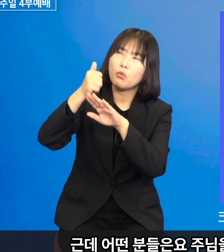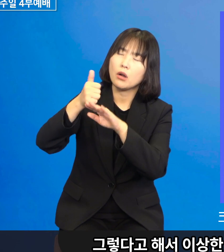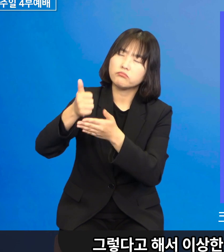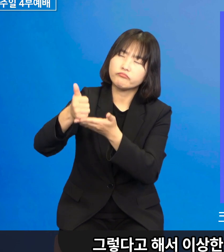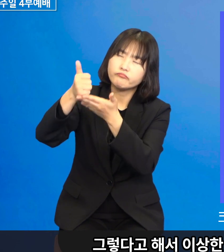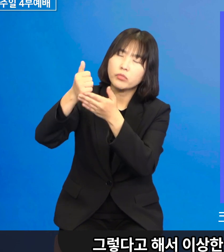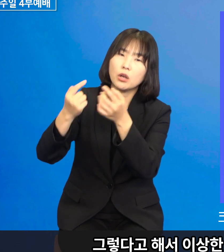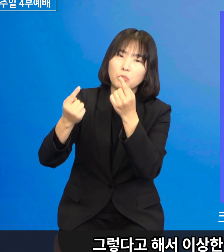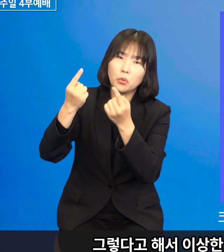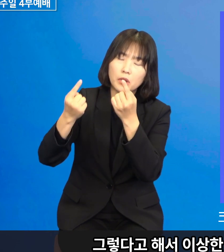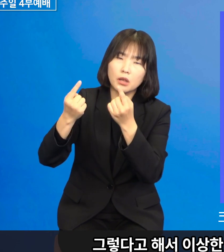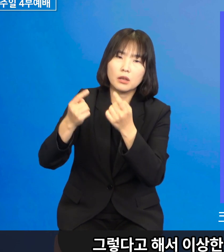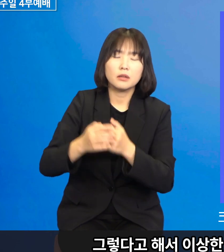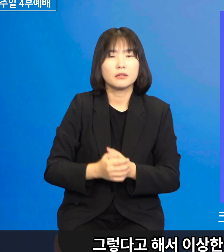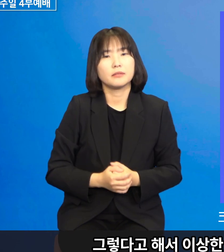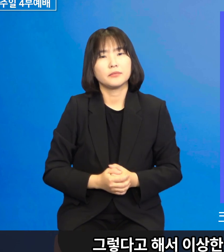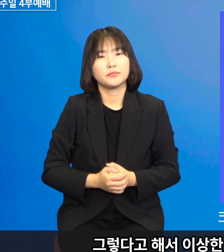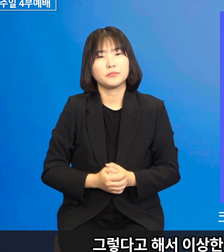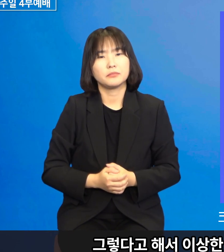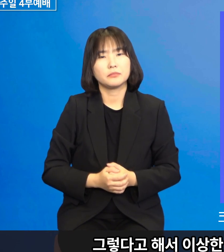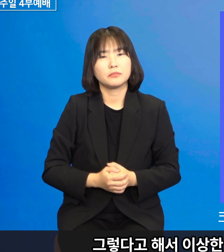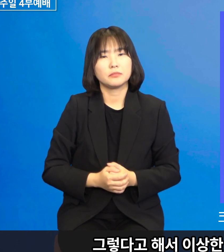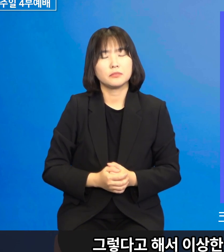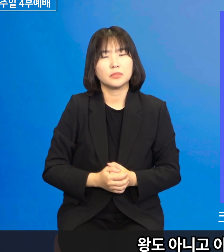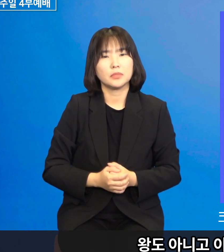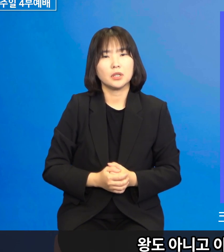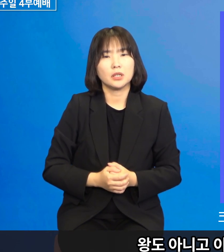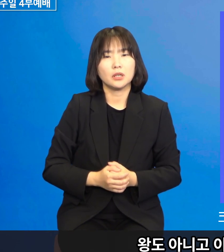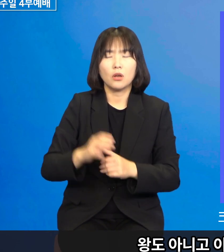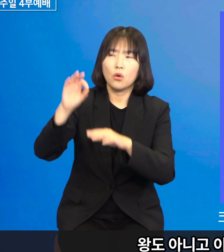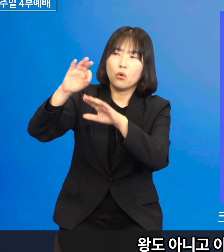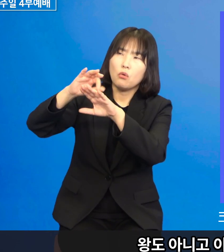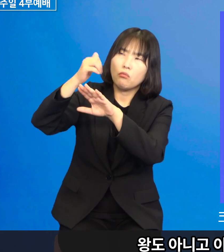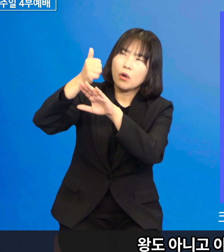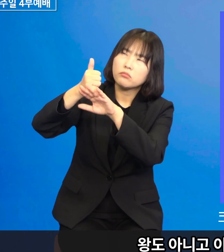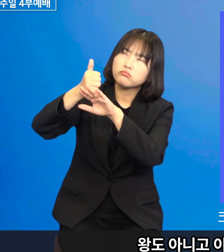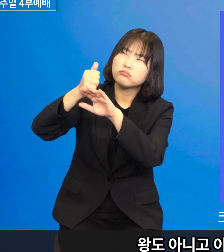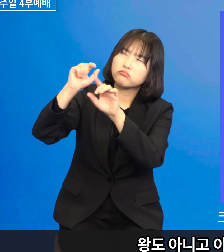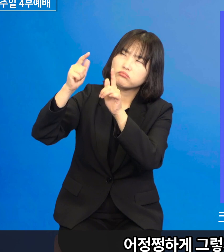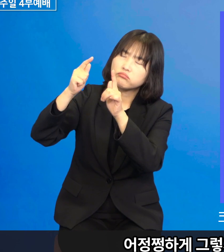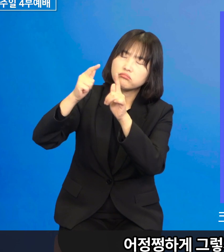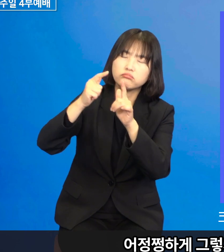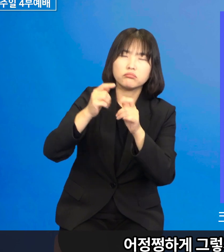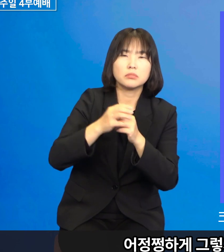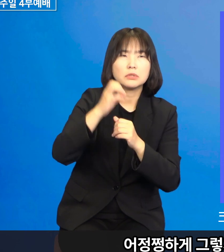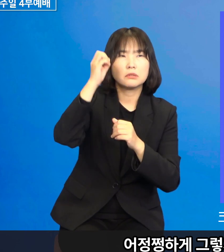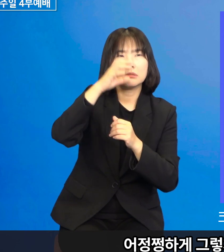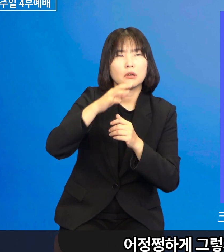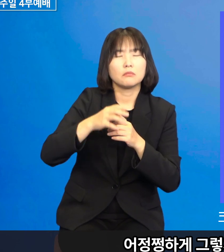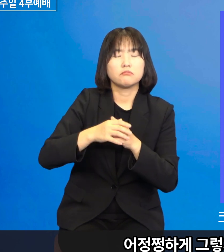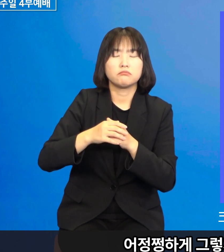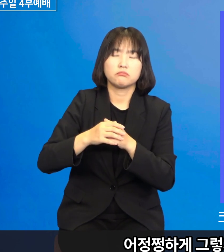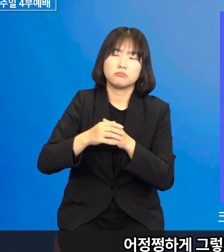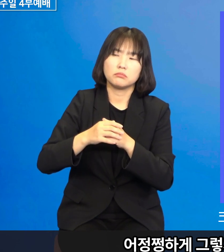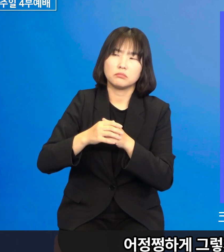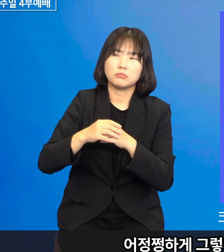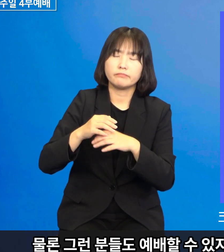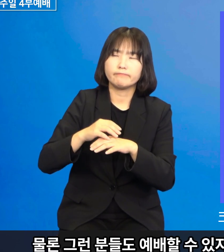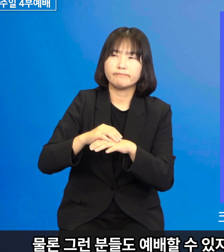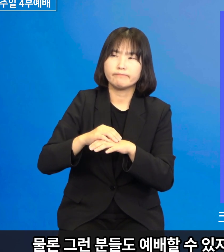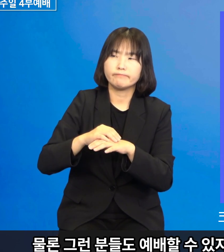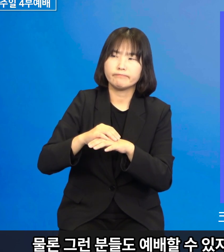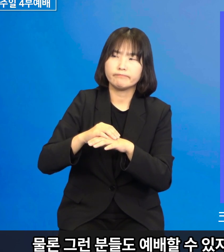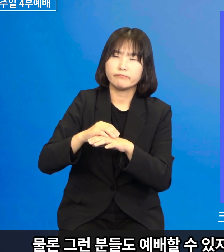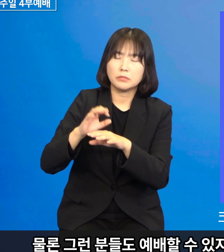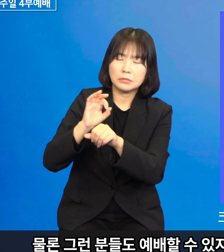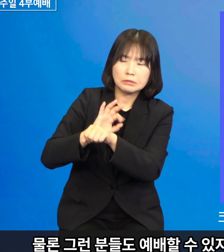모시기보다는 그렇다고 해서 이상한 분을 여기는 것이 아니라 왕도 아니고 이상한 분도 아니고 어정쩡하게 그렇게 대할 수도 있어요.